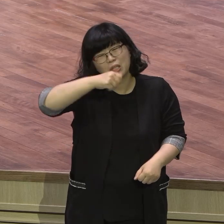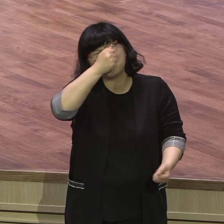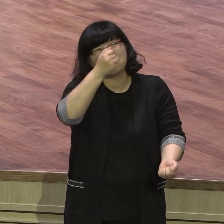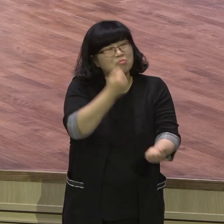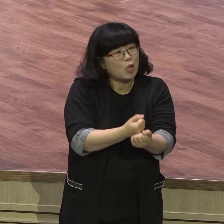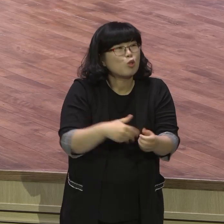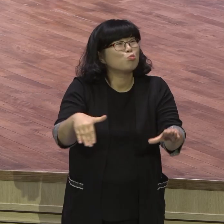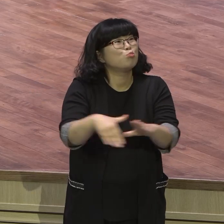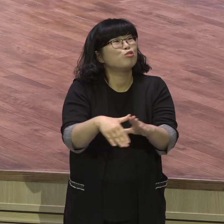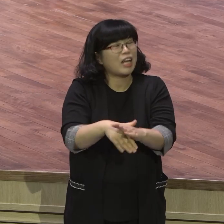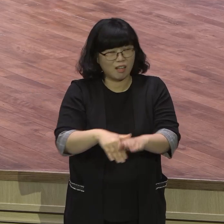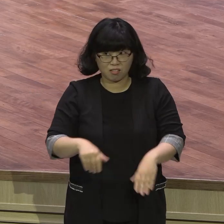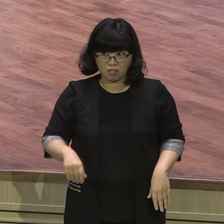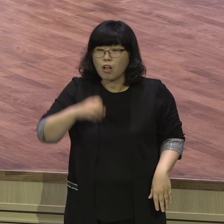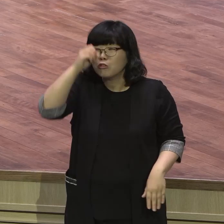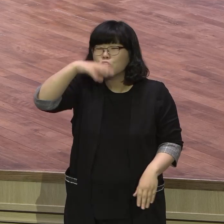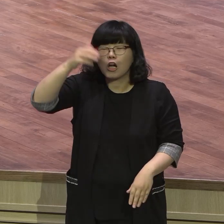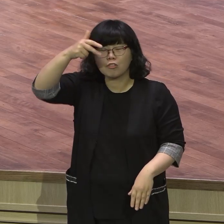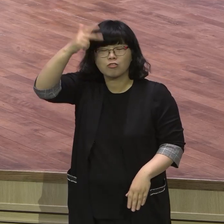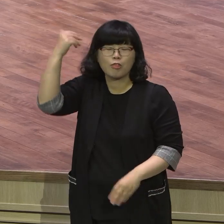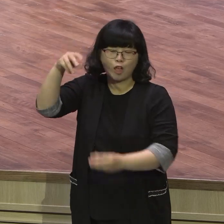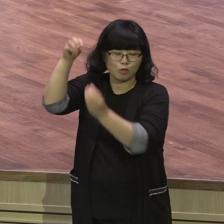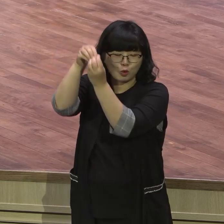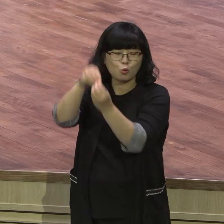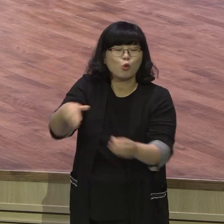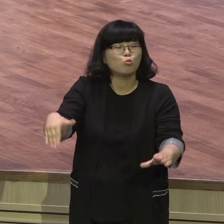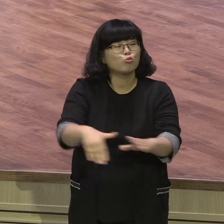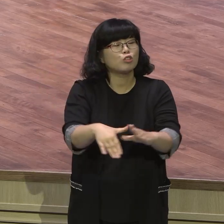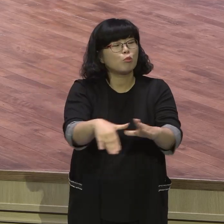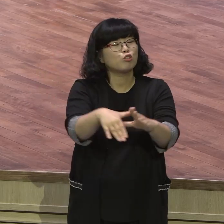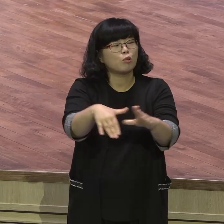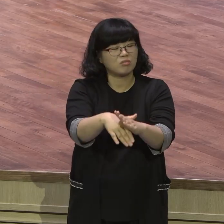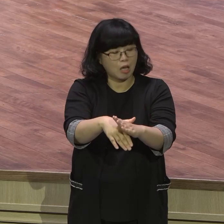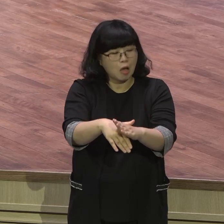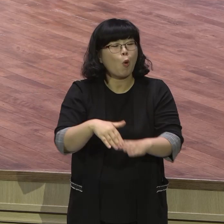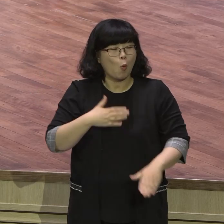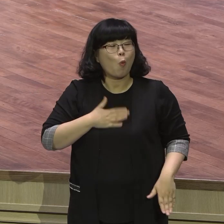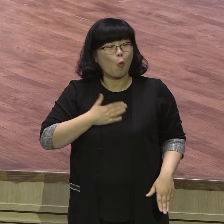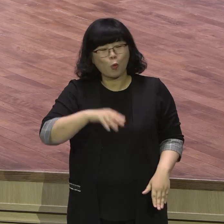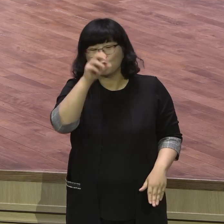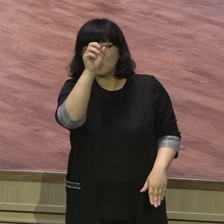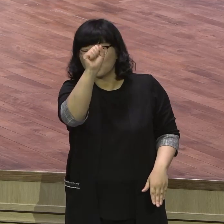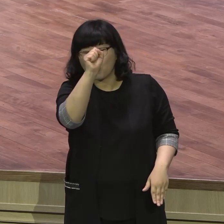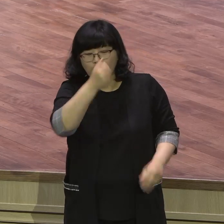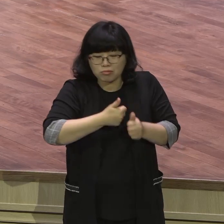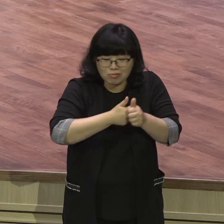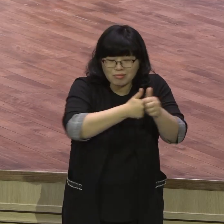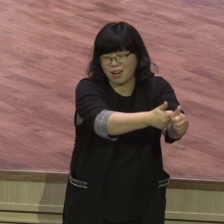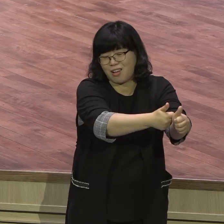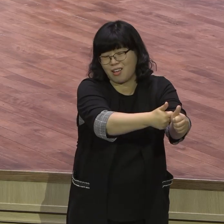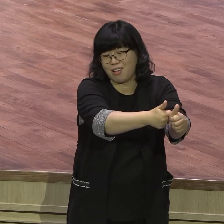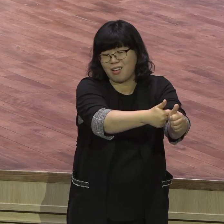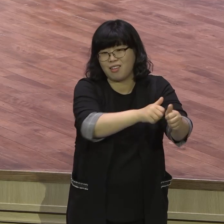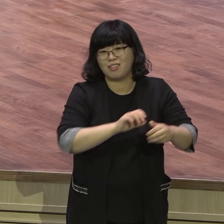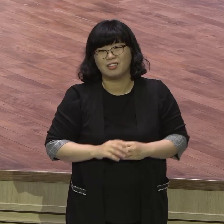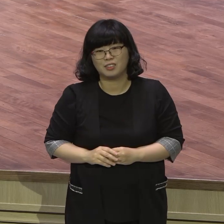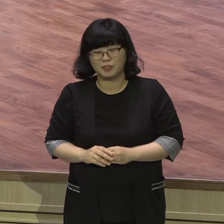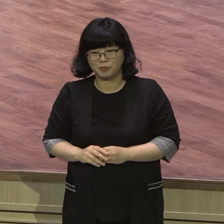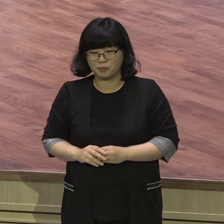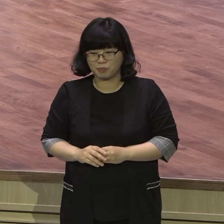문화입니다. 문화 우리나라 문화예요. 이게 다 귀신 우상 문화예요. 사단이 사단이 기가 막히게 이